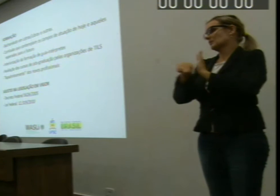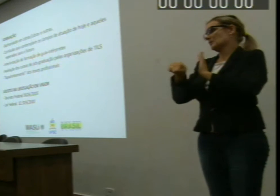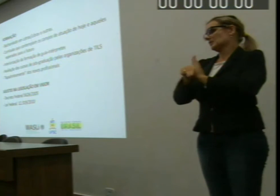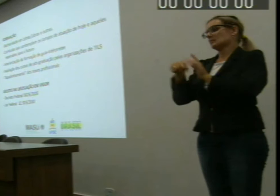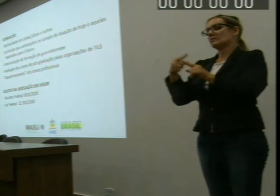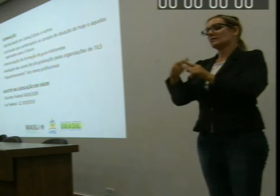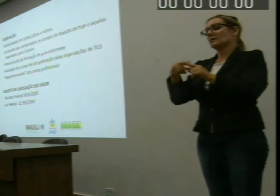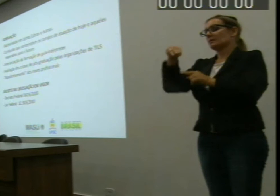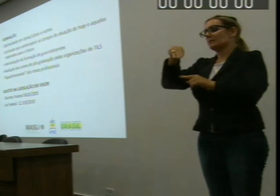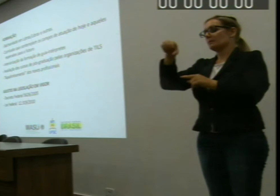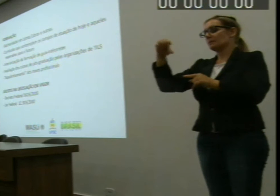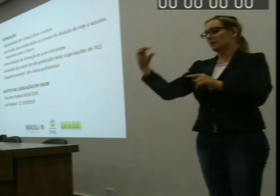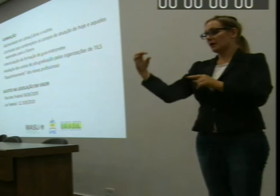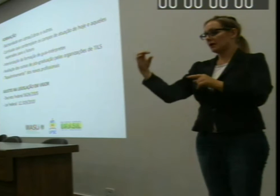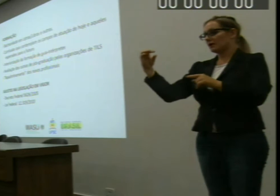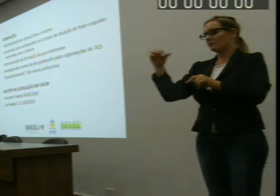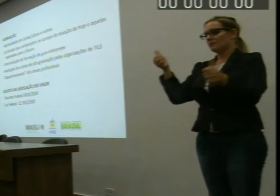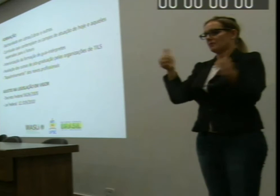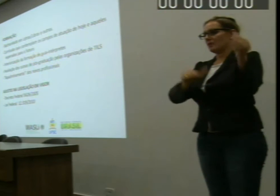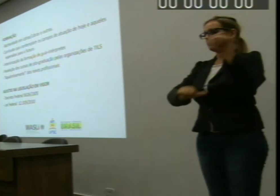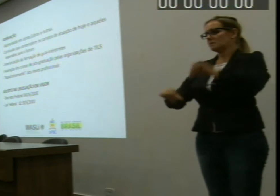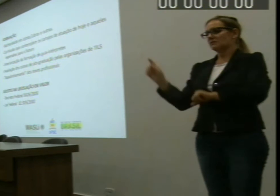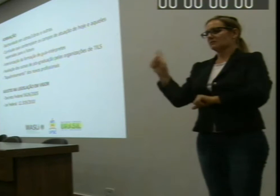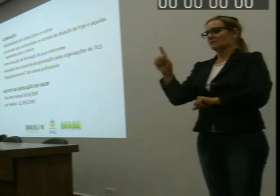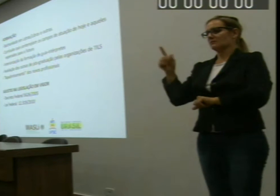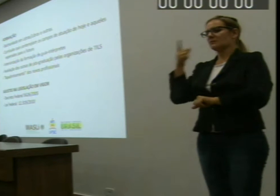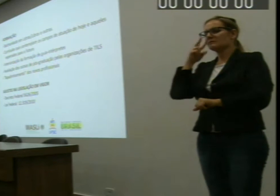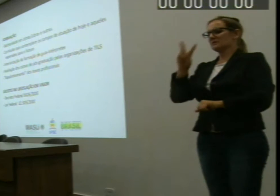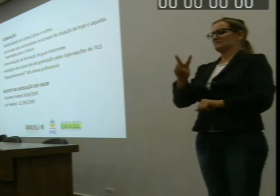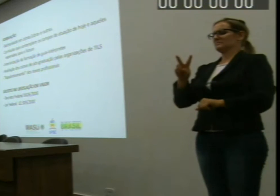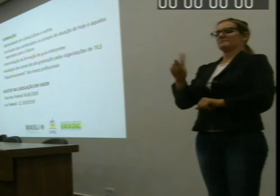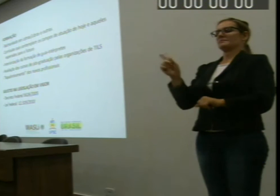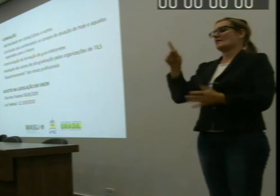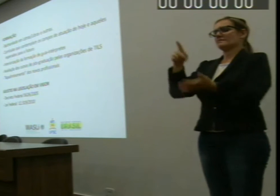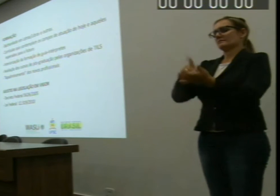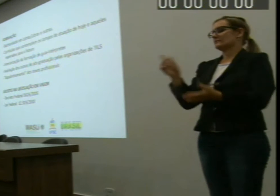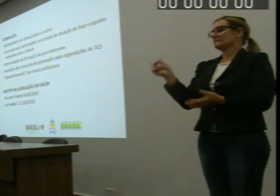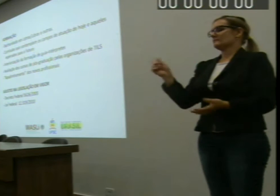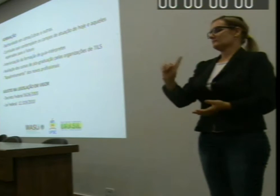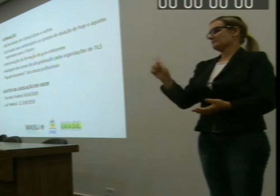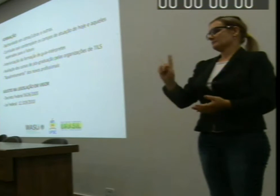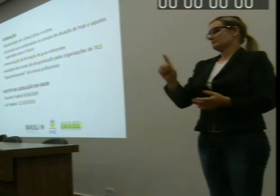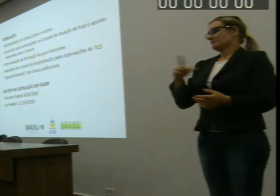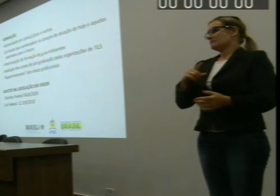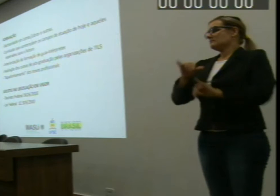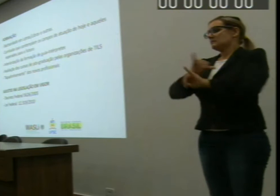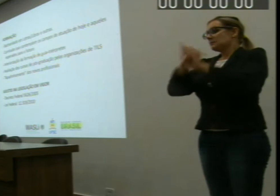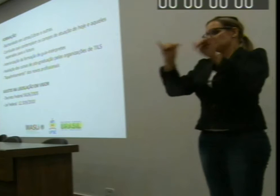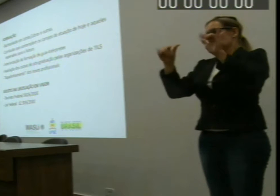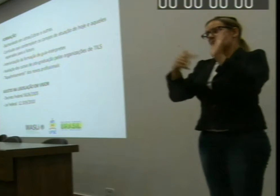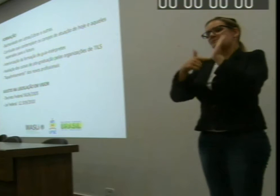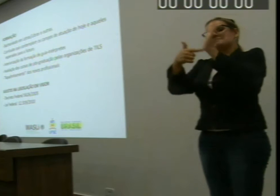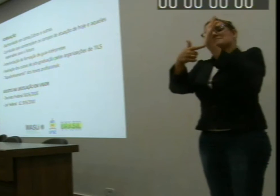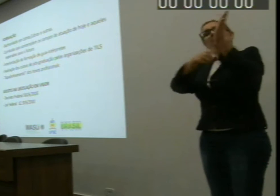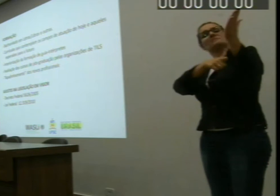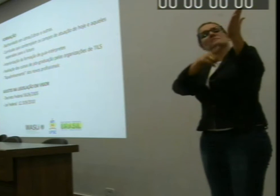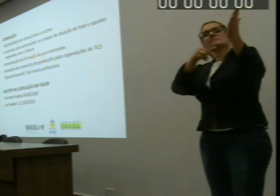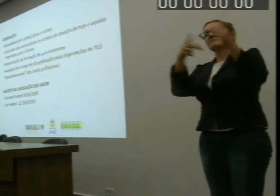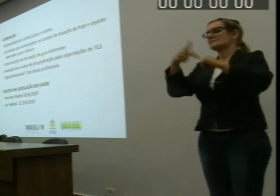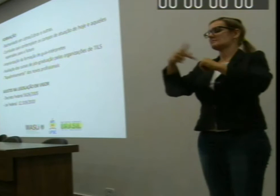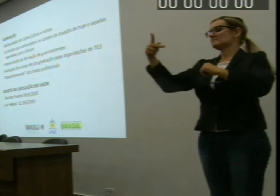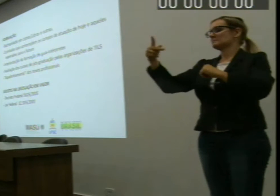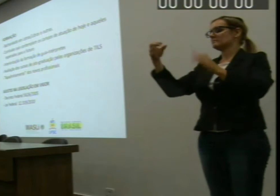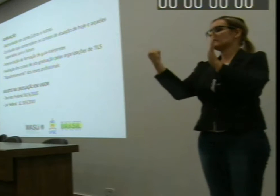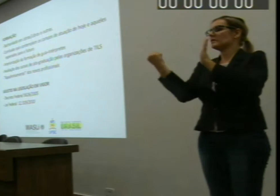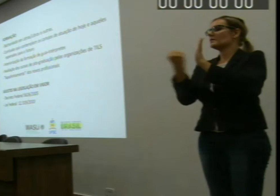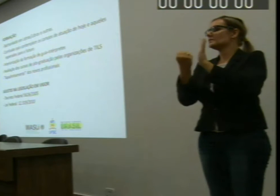avalia então Toda vez que você verá o selo reconhecido pelo MEC não é verdade o MEC reconhece todos então ele não é mais especial do